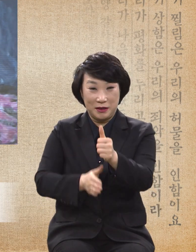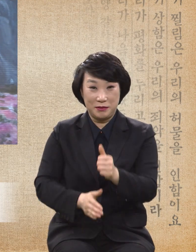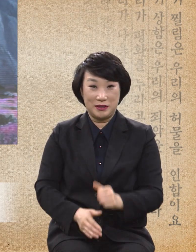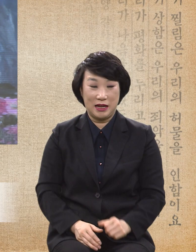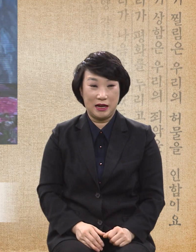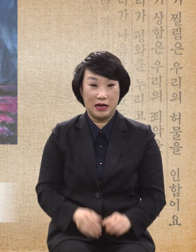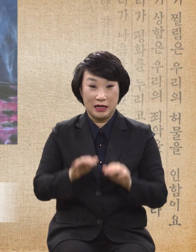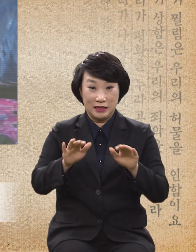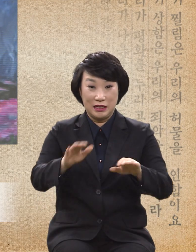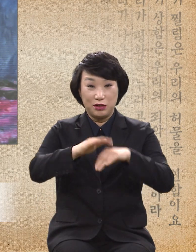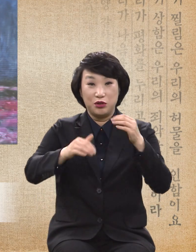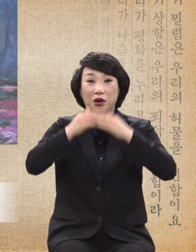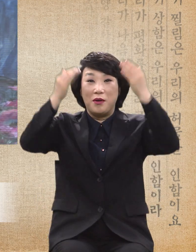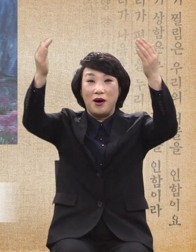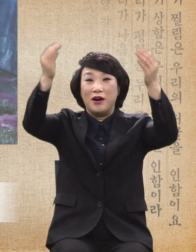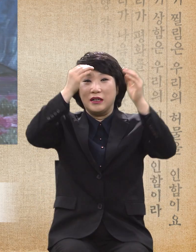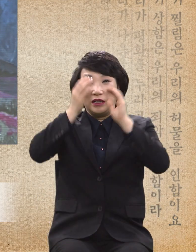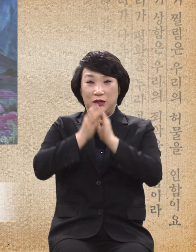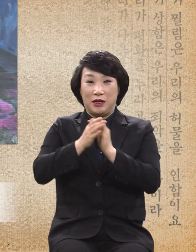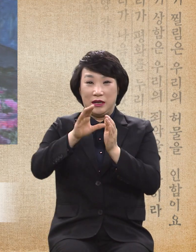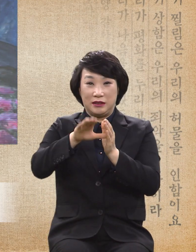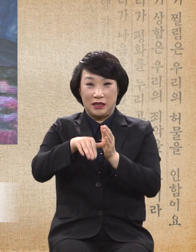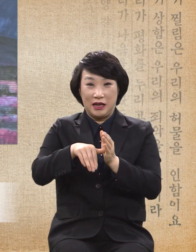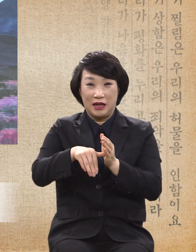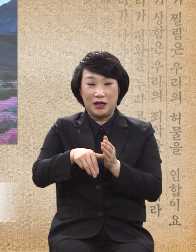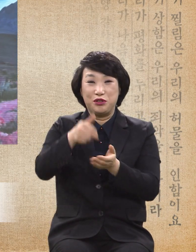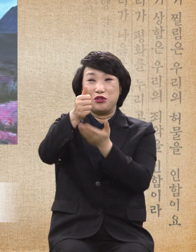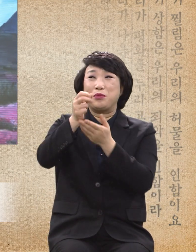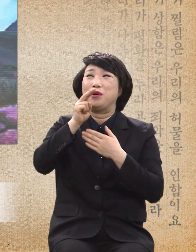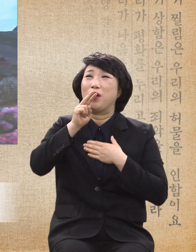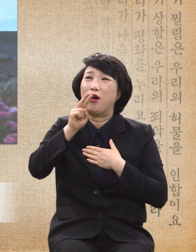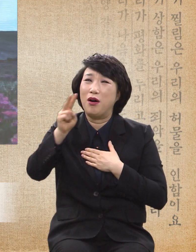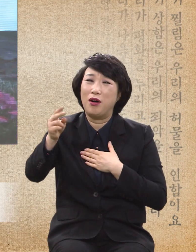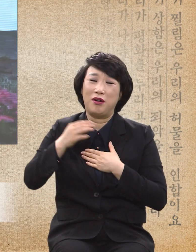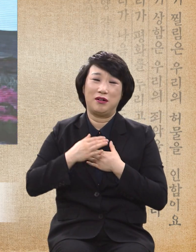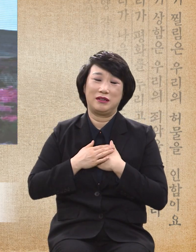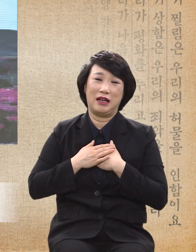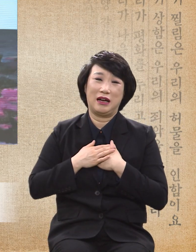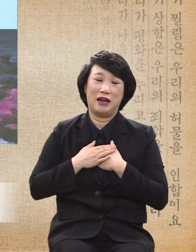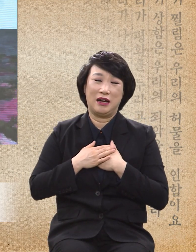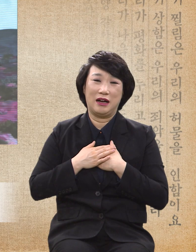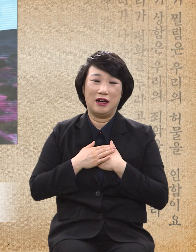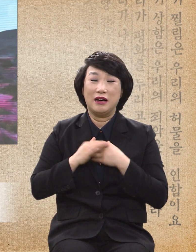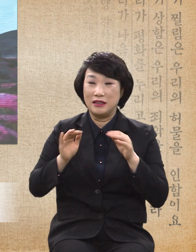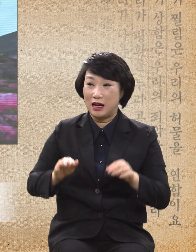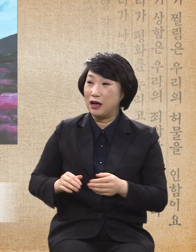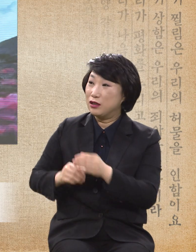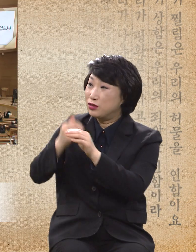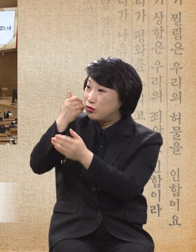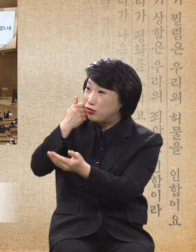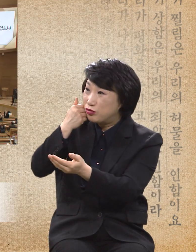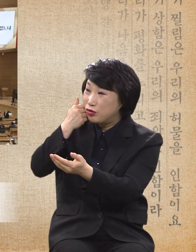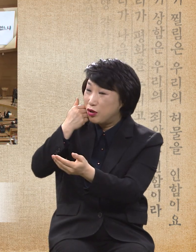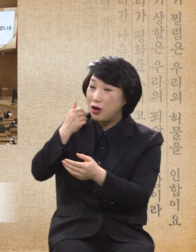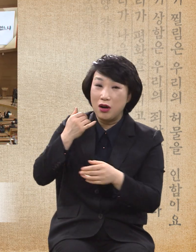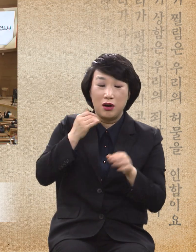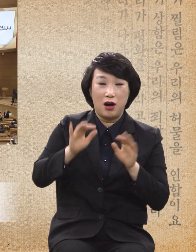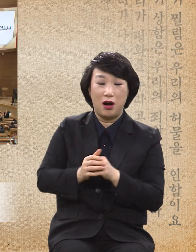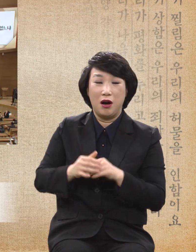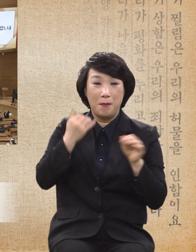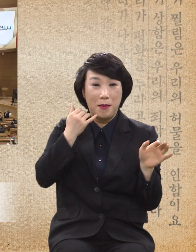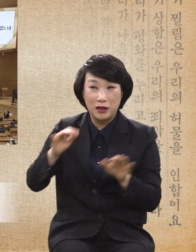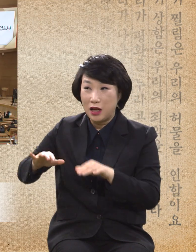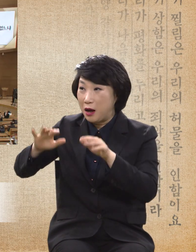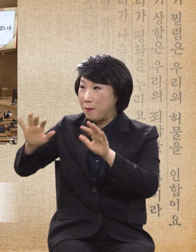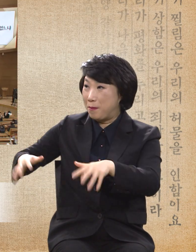동의하십시다. 두 손 번쩍 들고 주여, 저가 누시기에 바다도